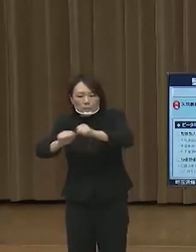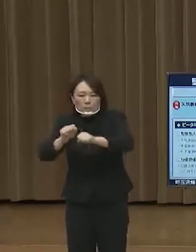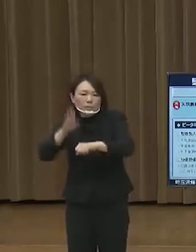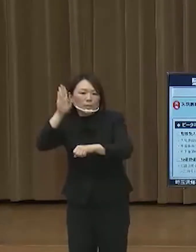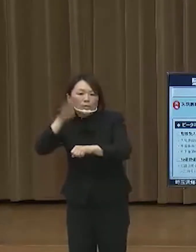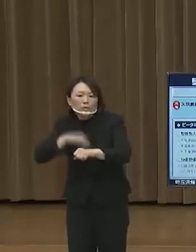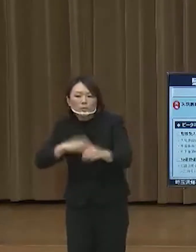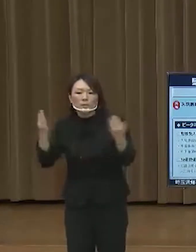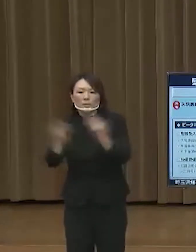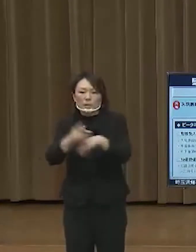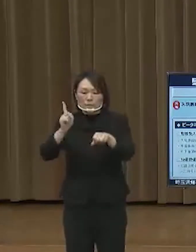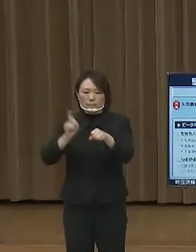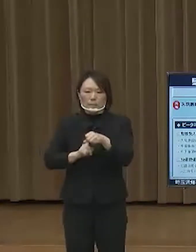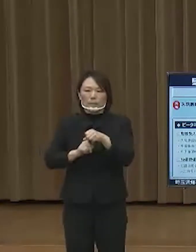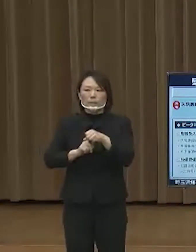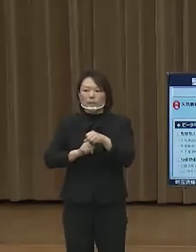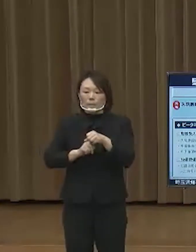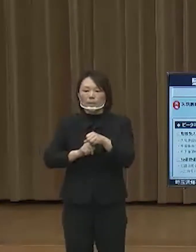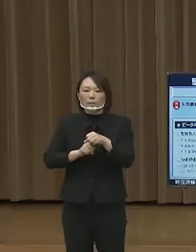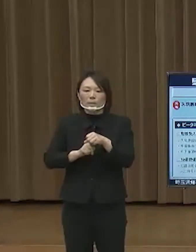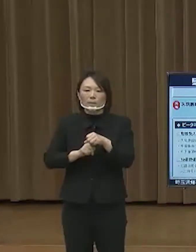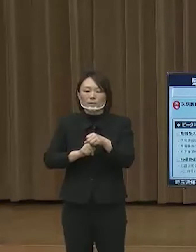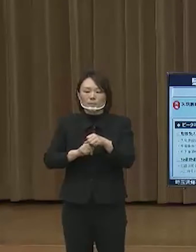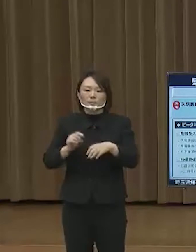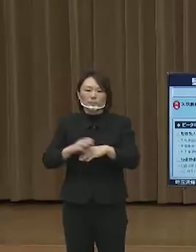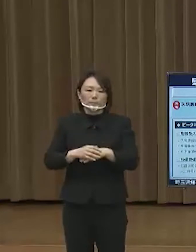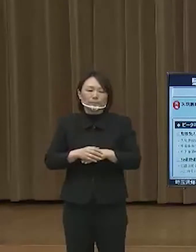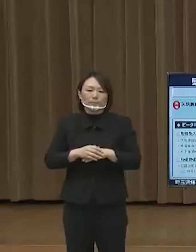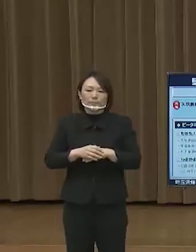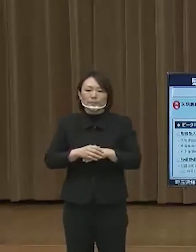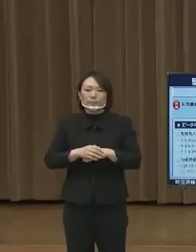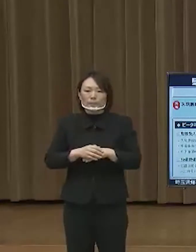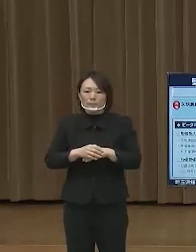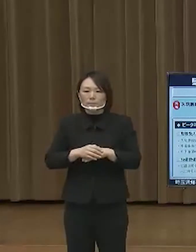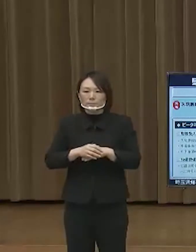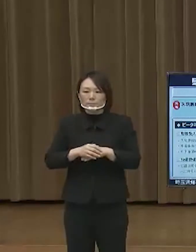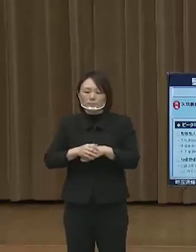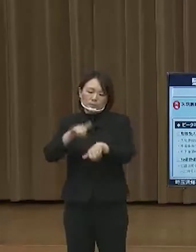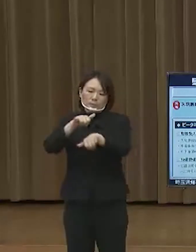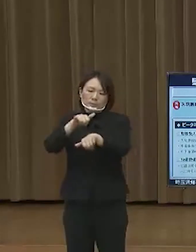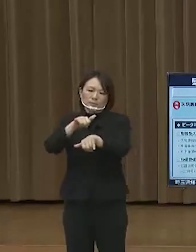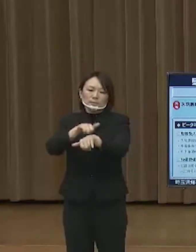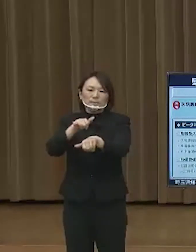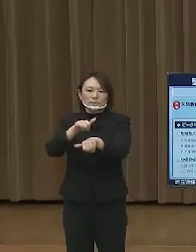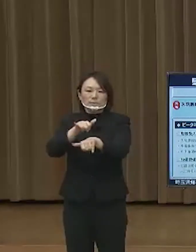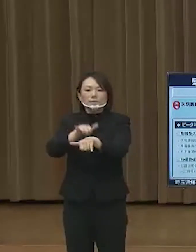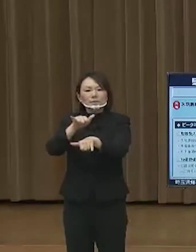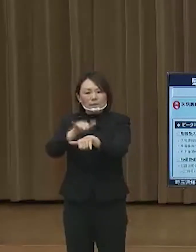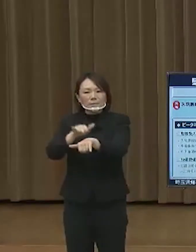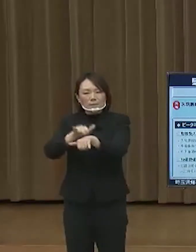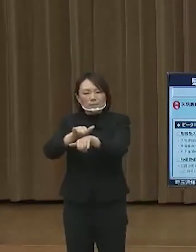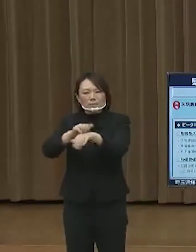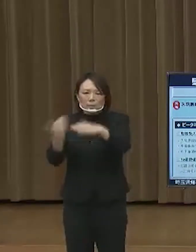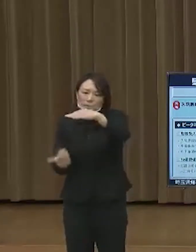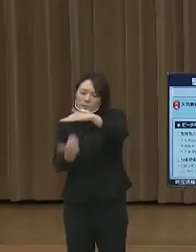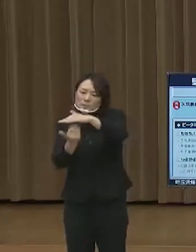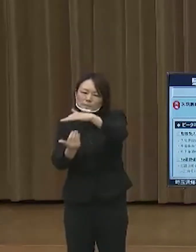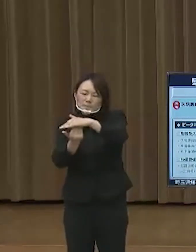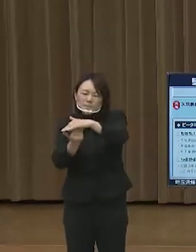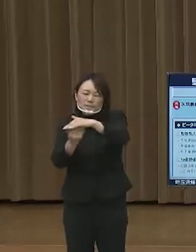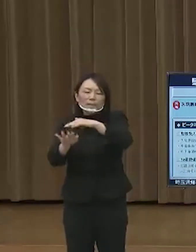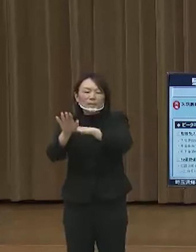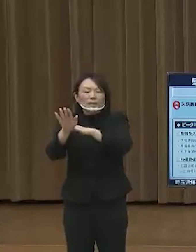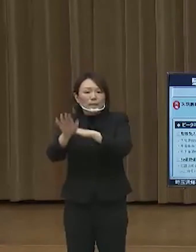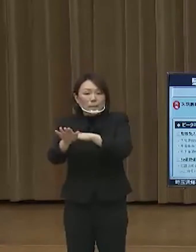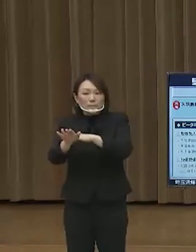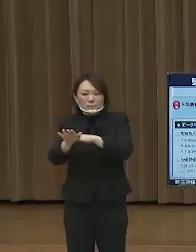一定程度の限界のある人数の中でより効率的な運用をできるようにしたというふうに考えると、